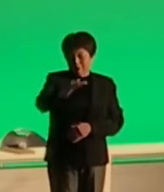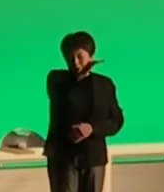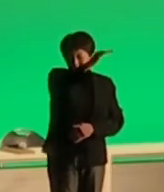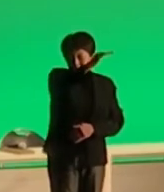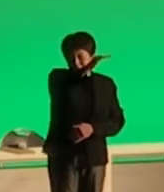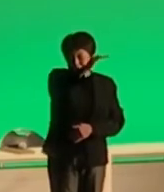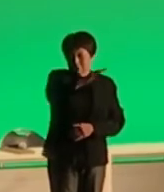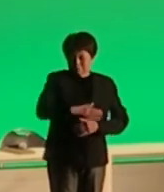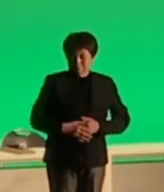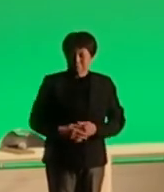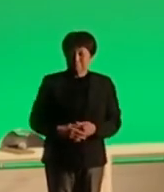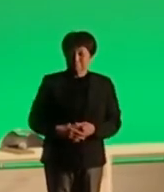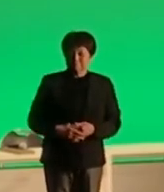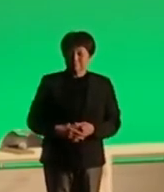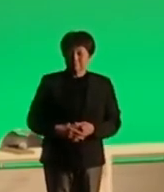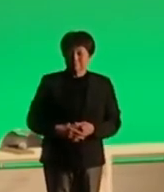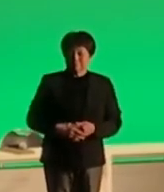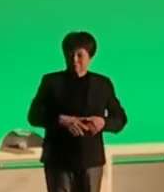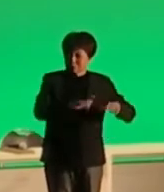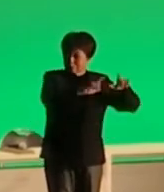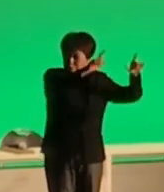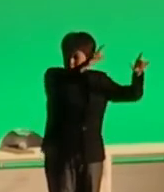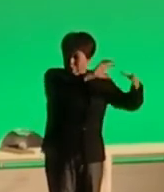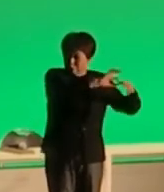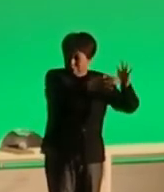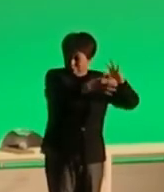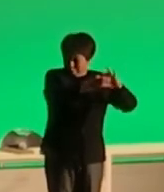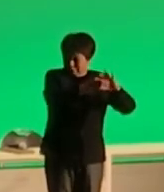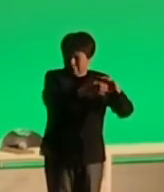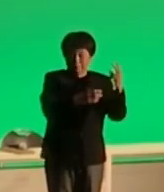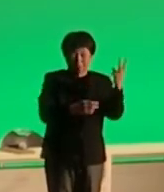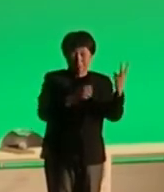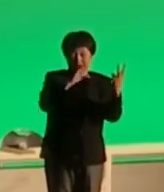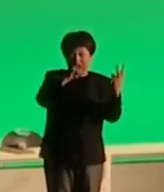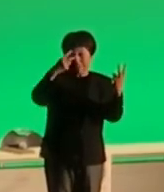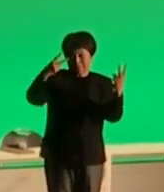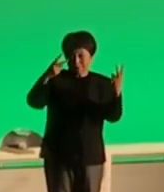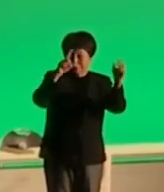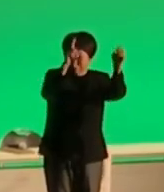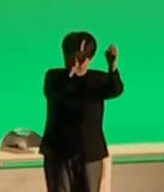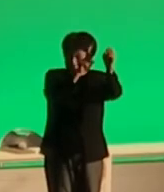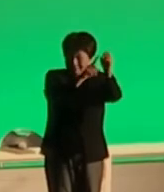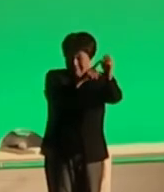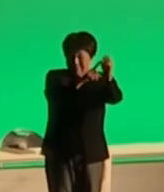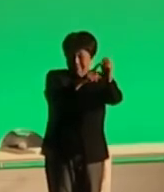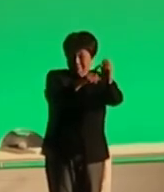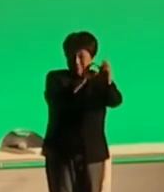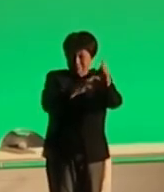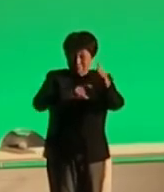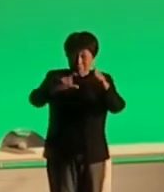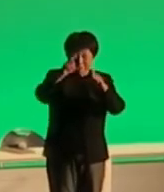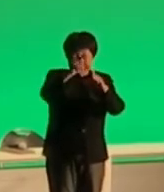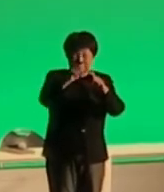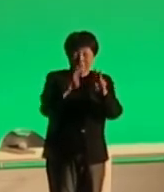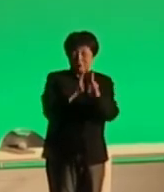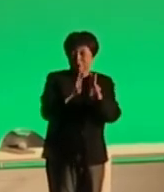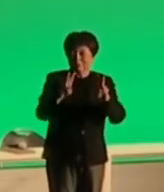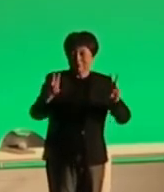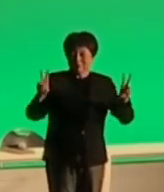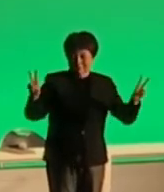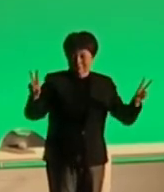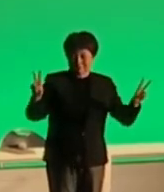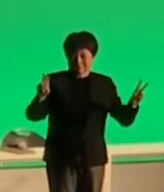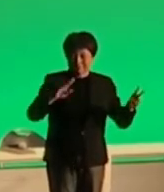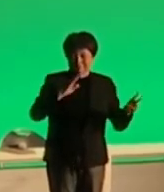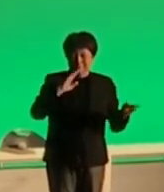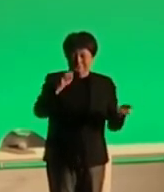きました。東京オリンピック・パラリンピック2020に向けて、ますますユニバーサル社会の